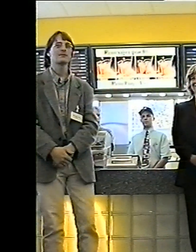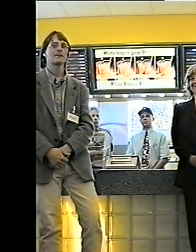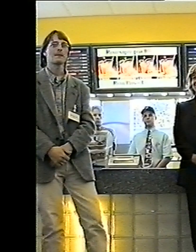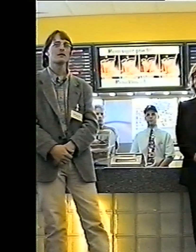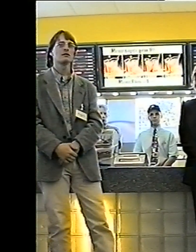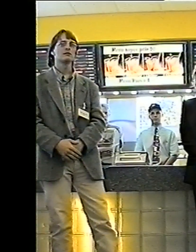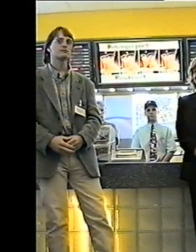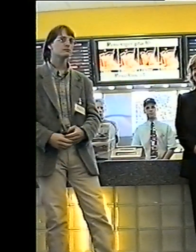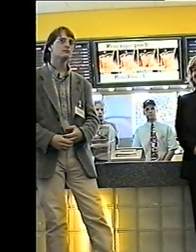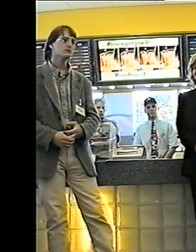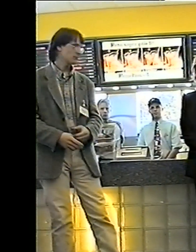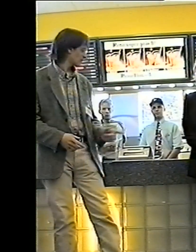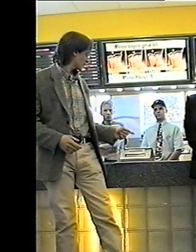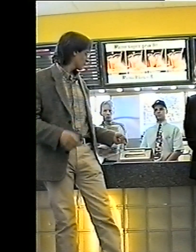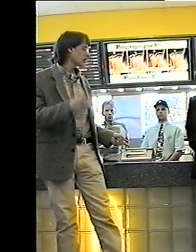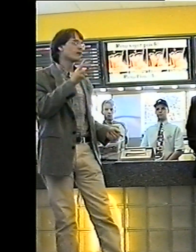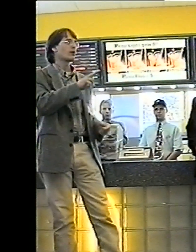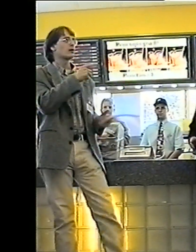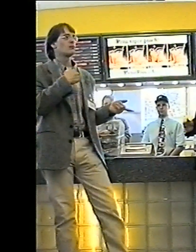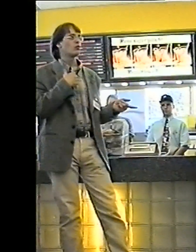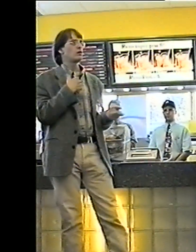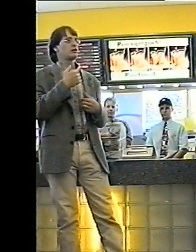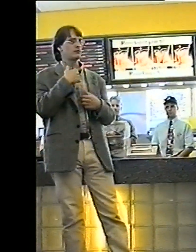de Genève, je vous remercie du fond du cœur.